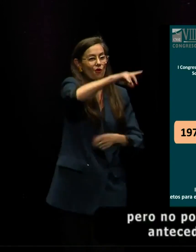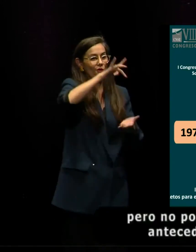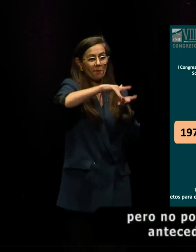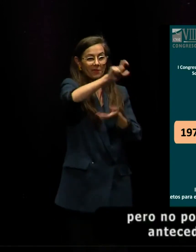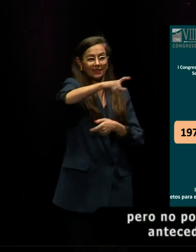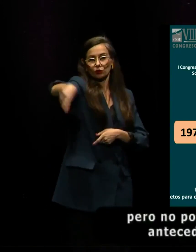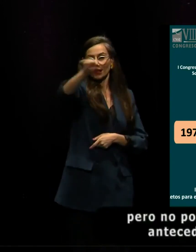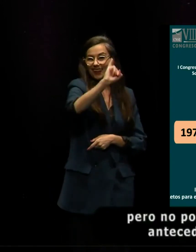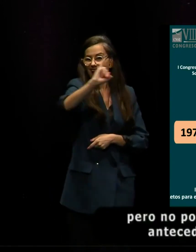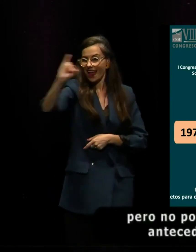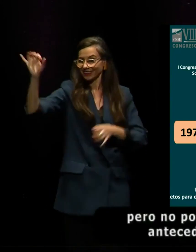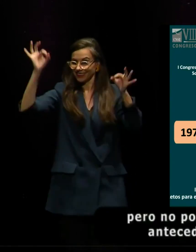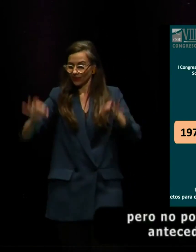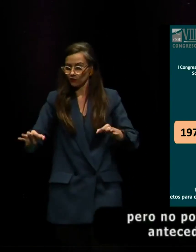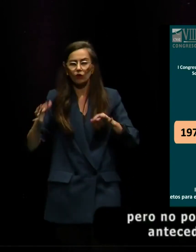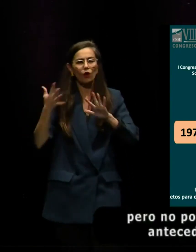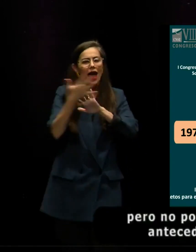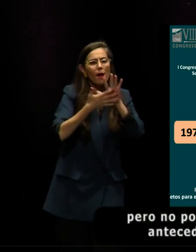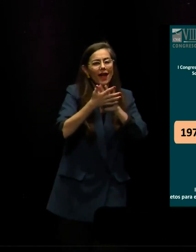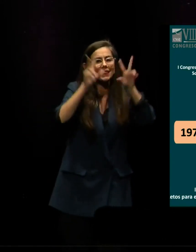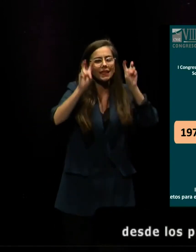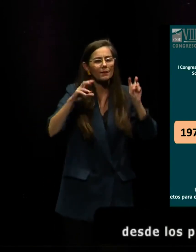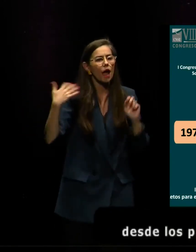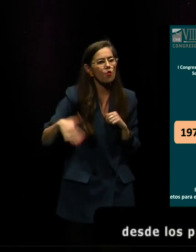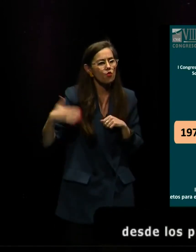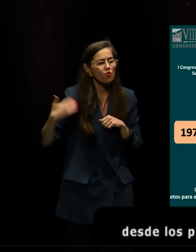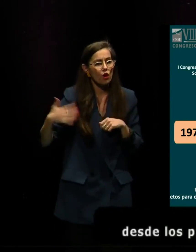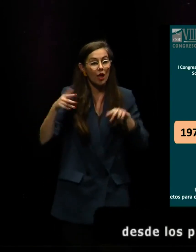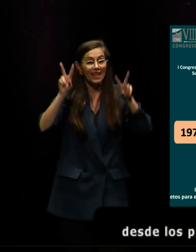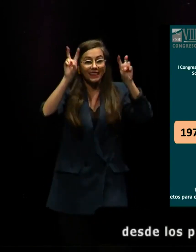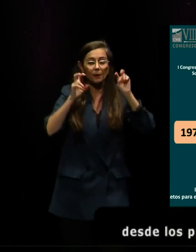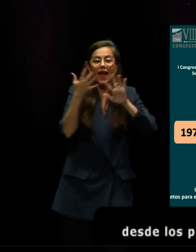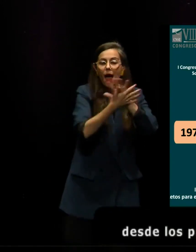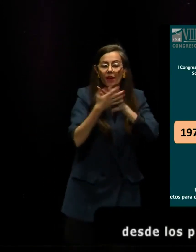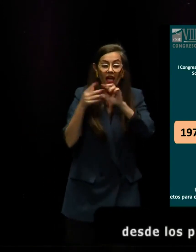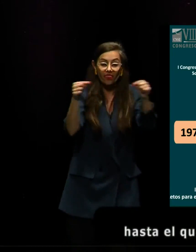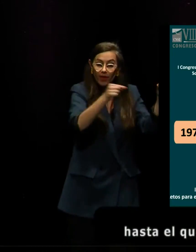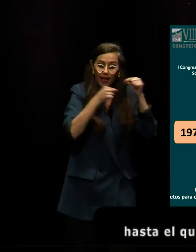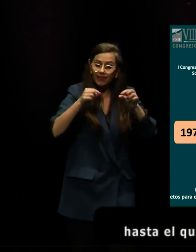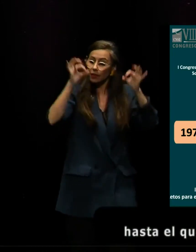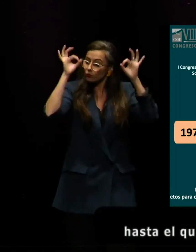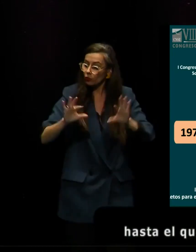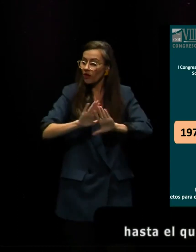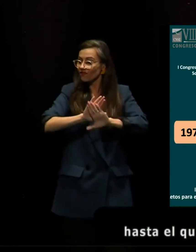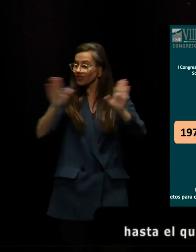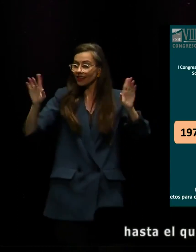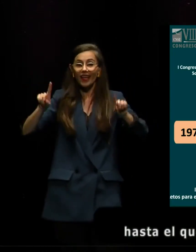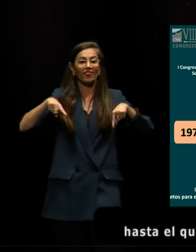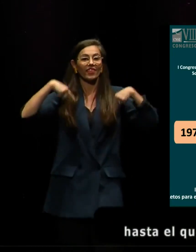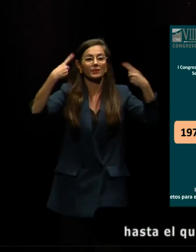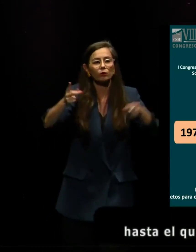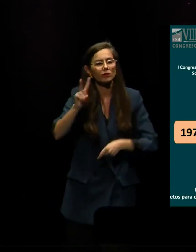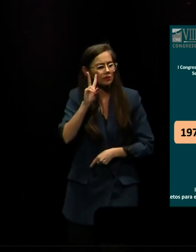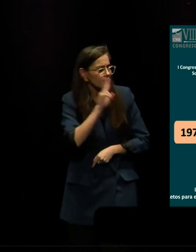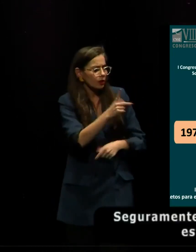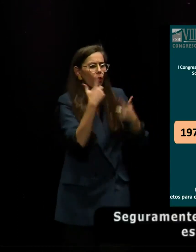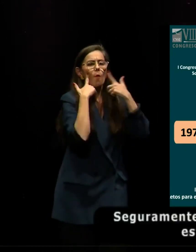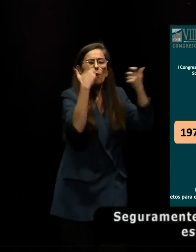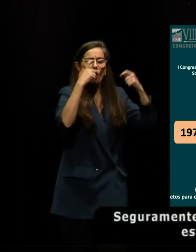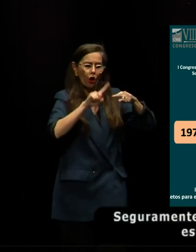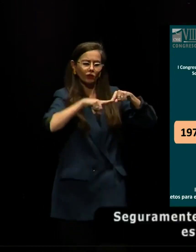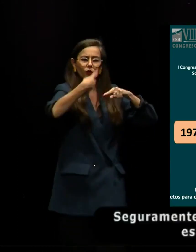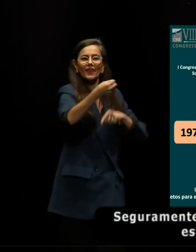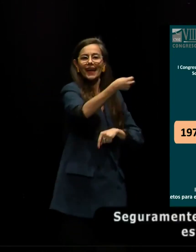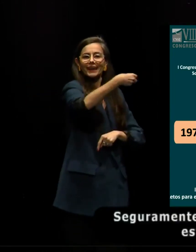todos estos hitos, seguramente muchos de los que estáis aquí, en algún momento ha salido el tema, ¿no? Se ha debatido sobre este